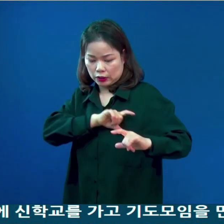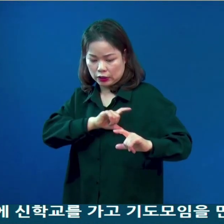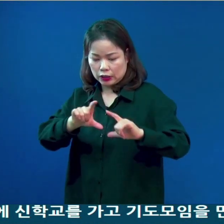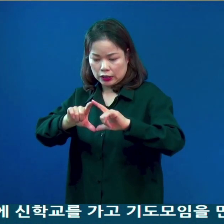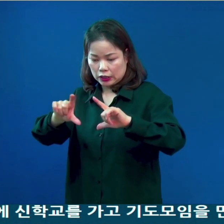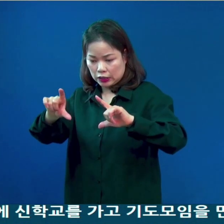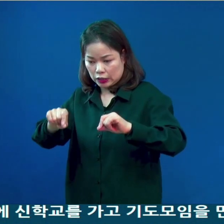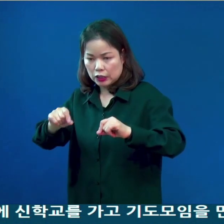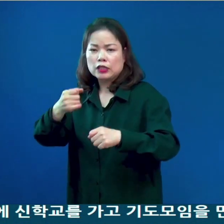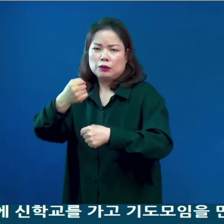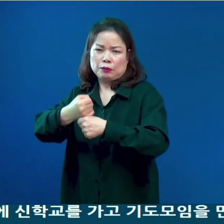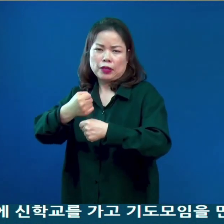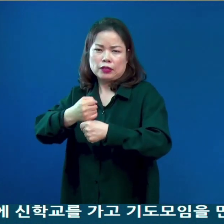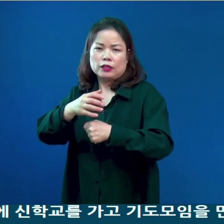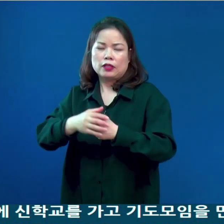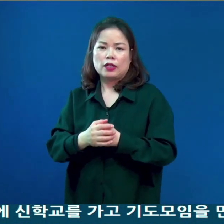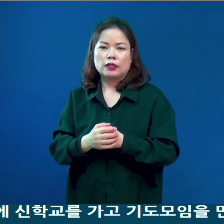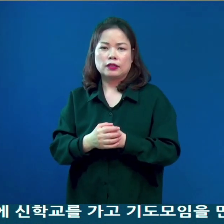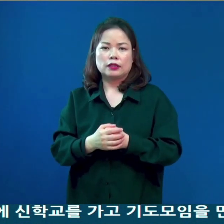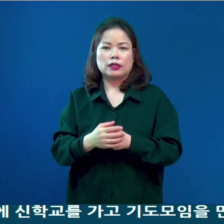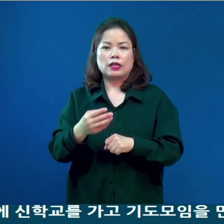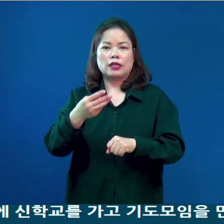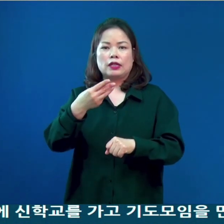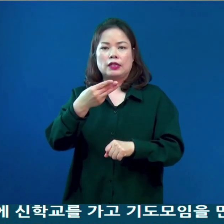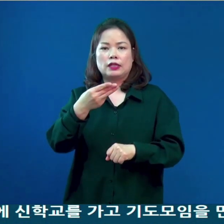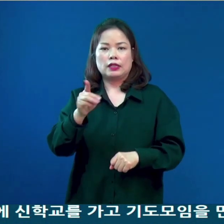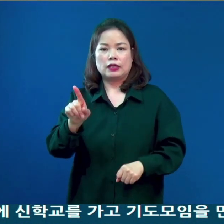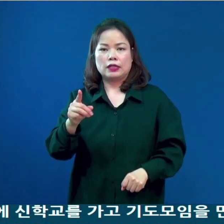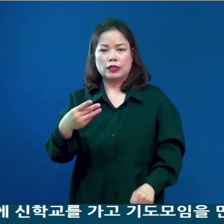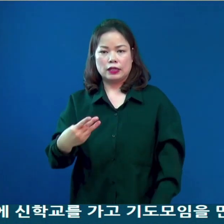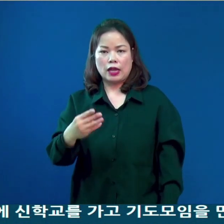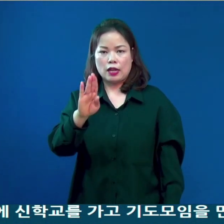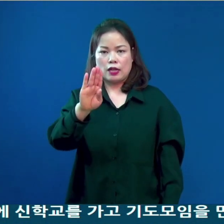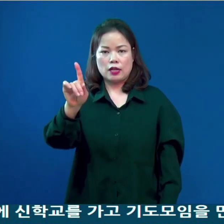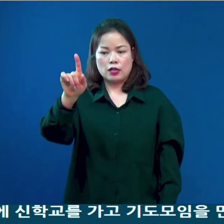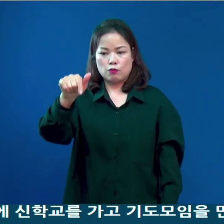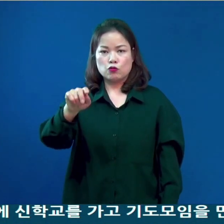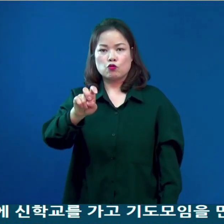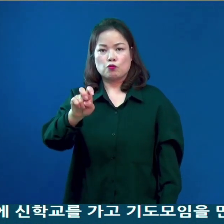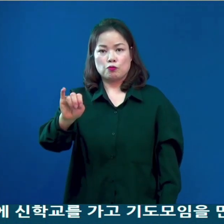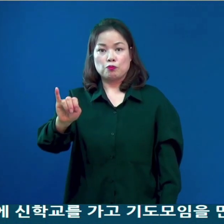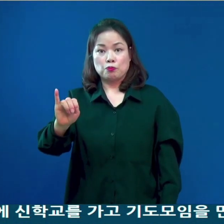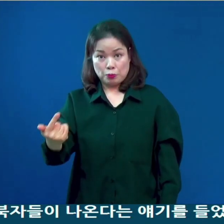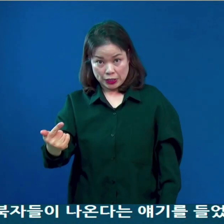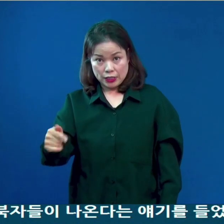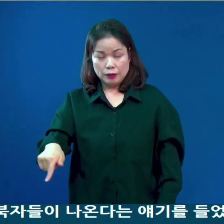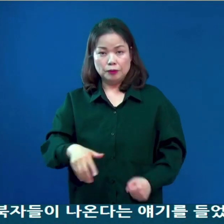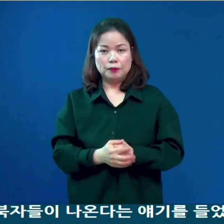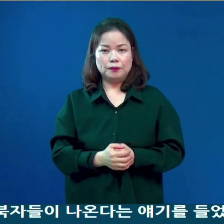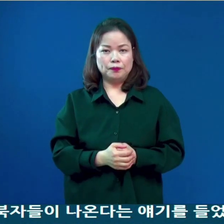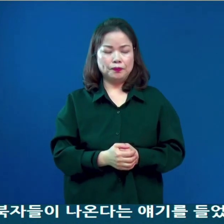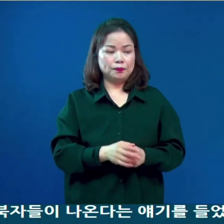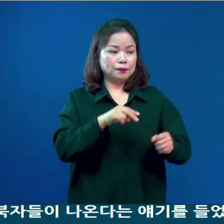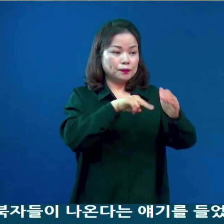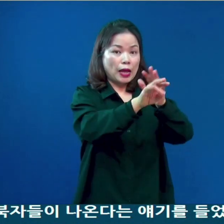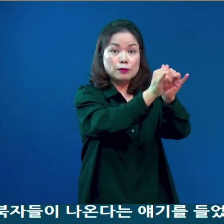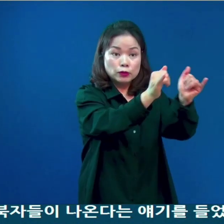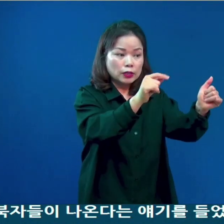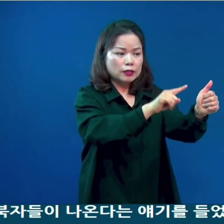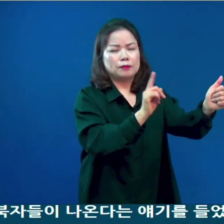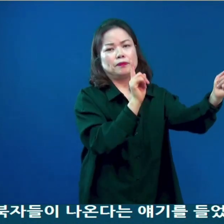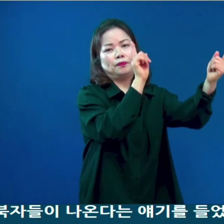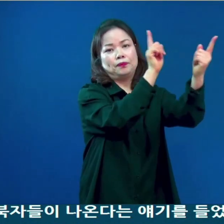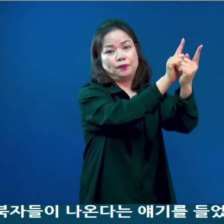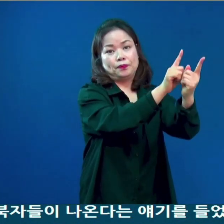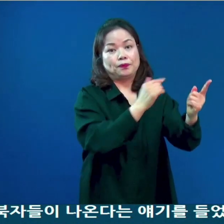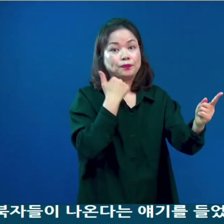사람들을 탈북민이라고 저는 부릅니다. 공식 용어는 북한 이탈 주민입니다. 근데 탈북자를 제가 만났습니다.